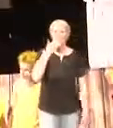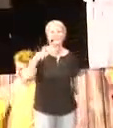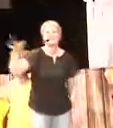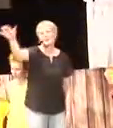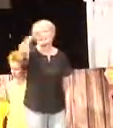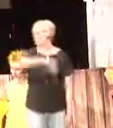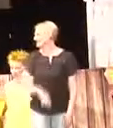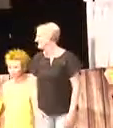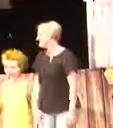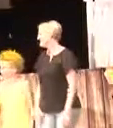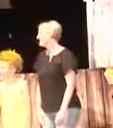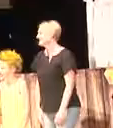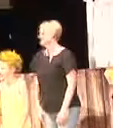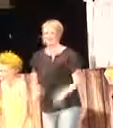Merci à tous.